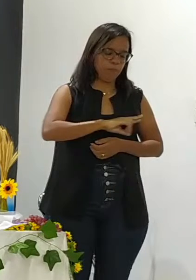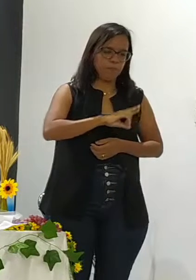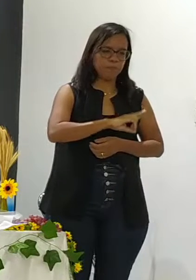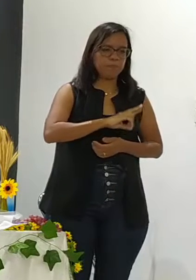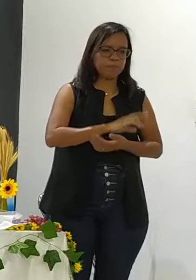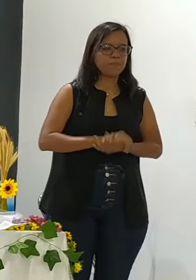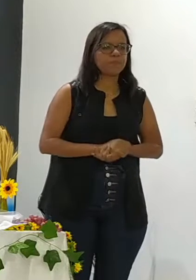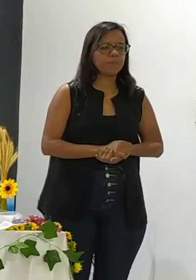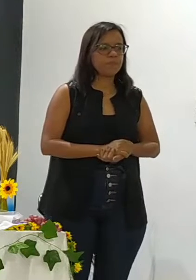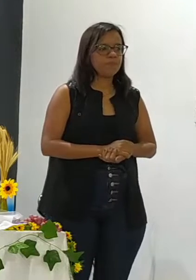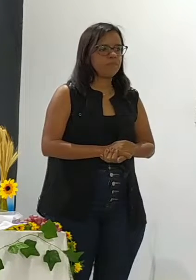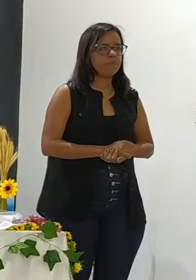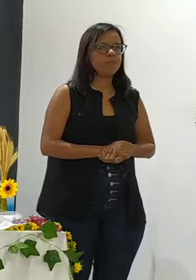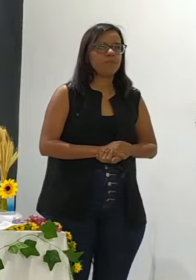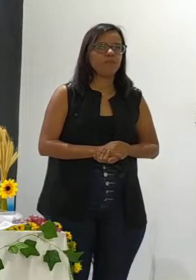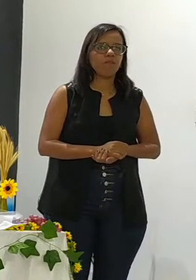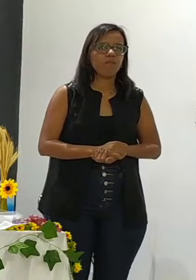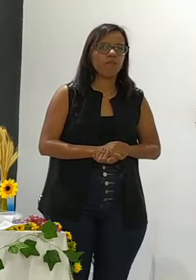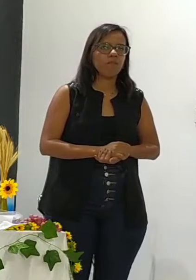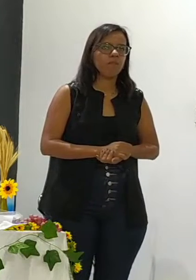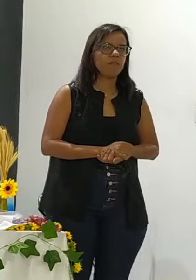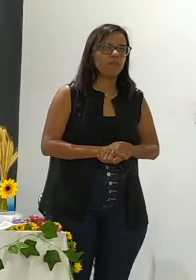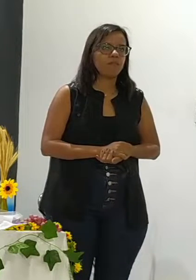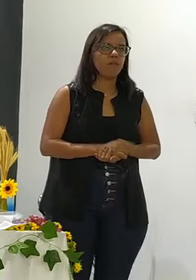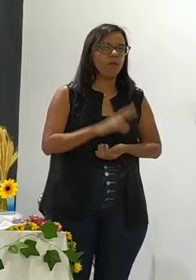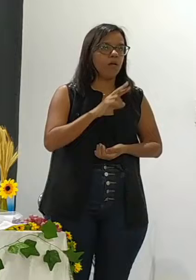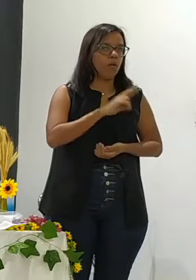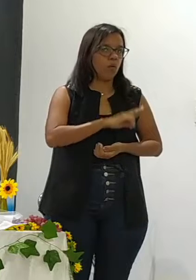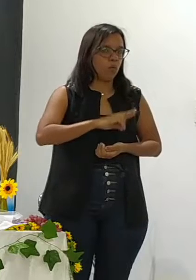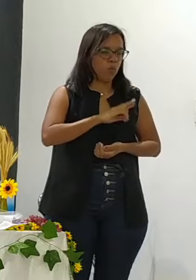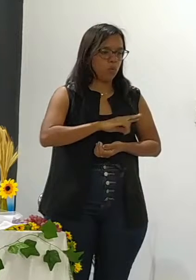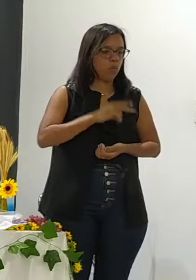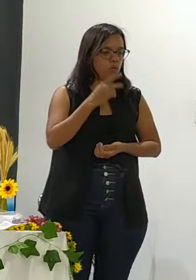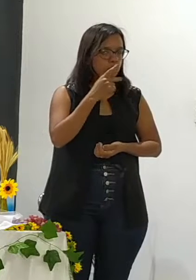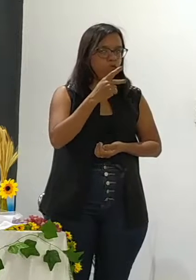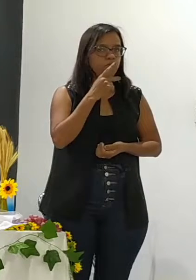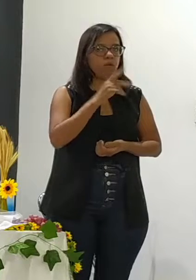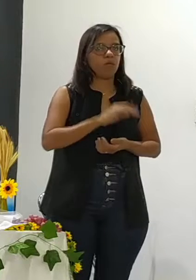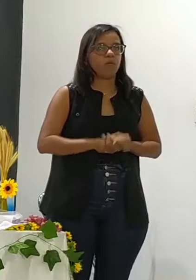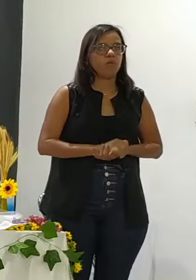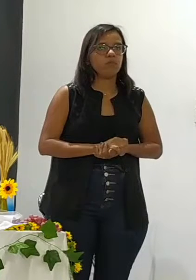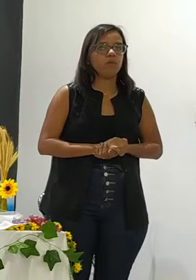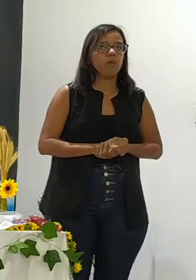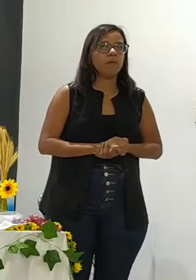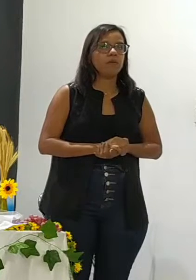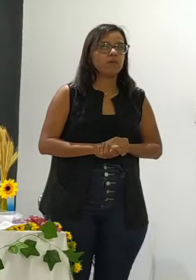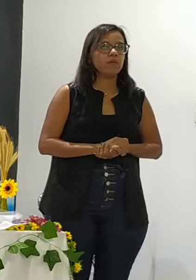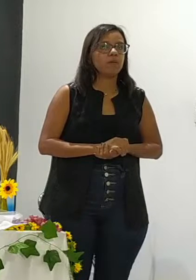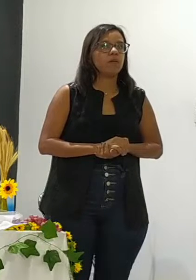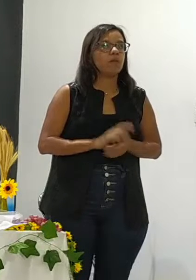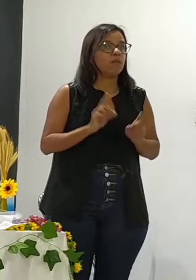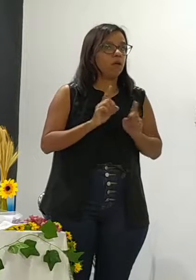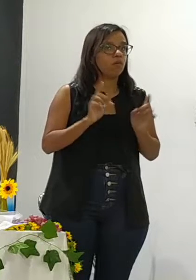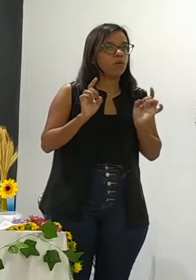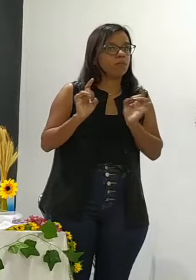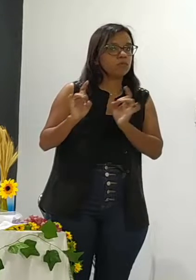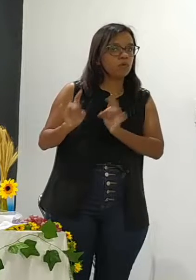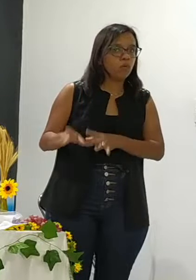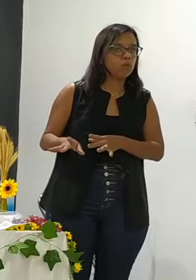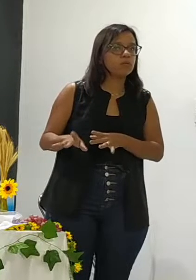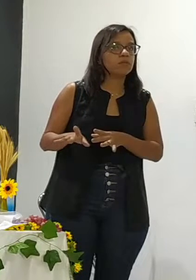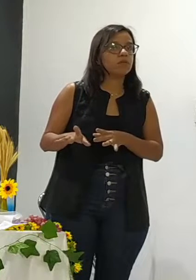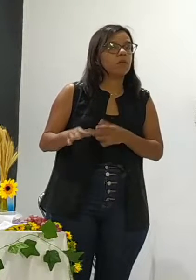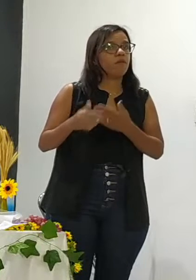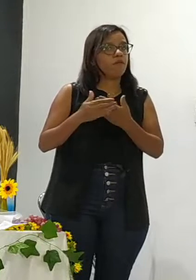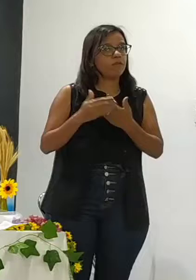assim: disse porém Ruth, não me ministre para que te deixe e